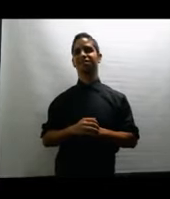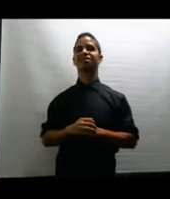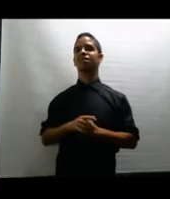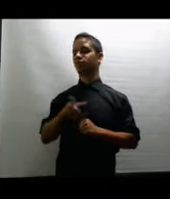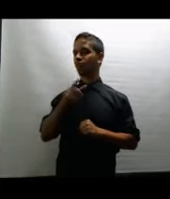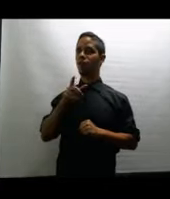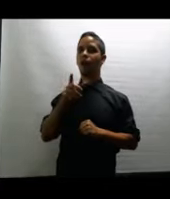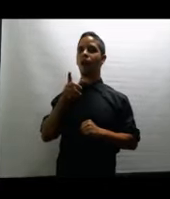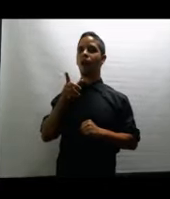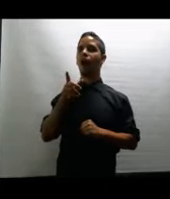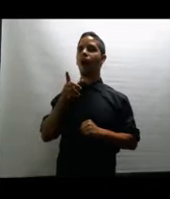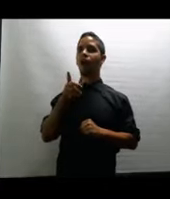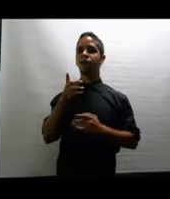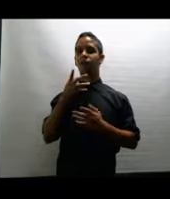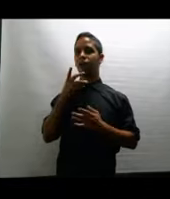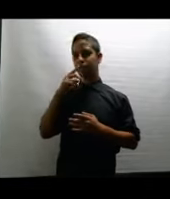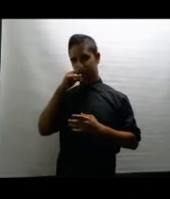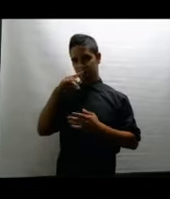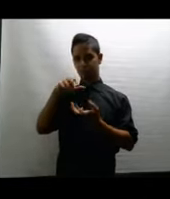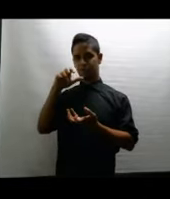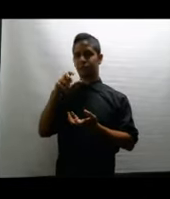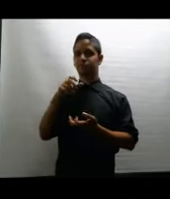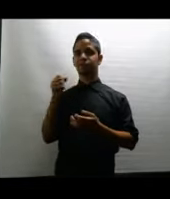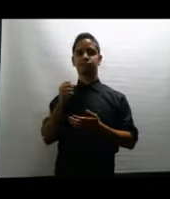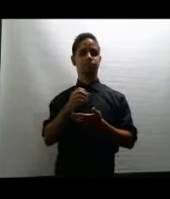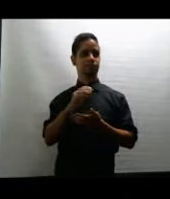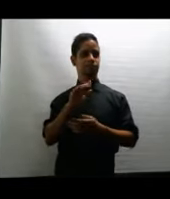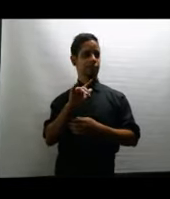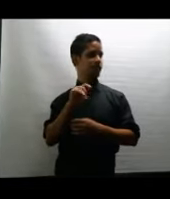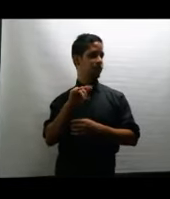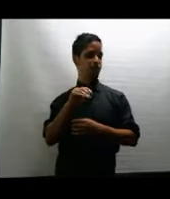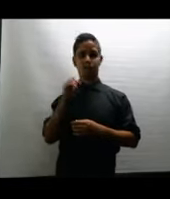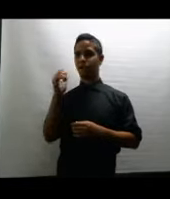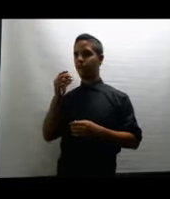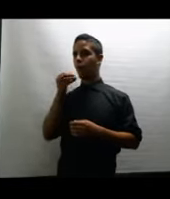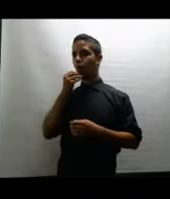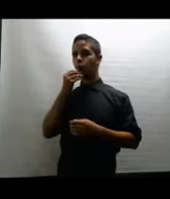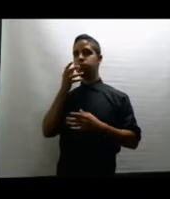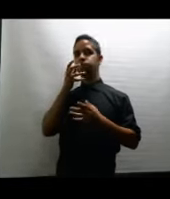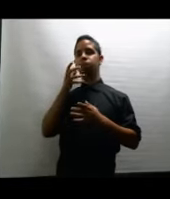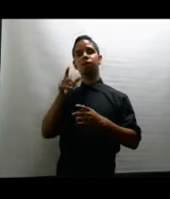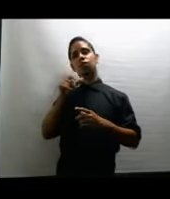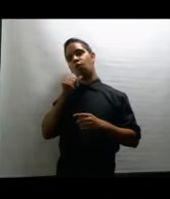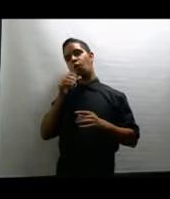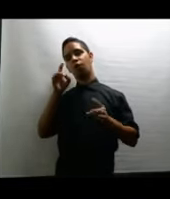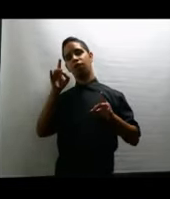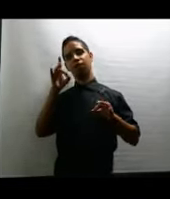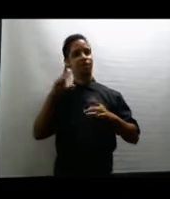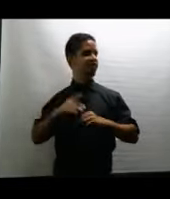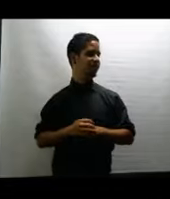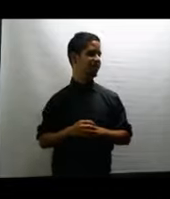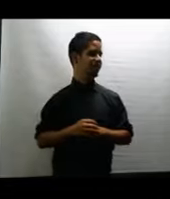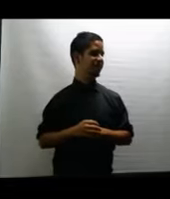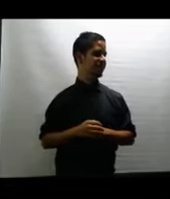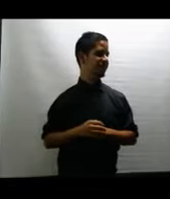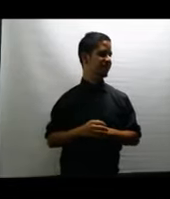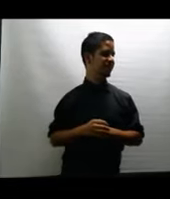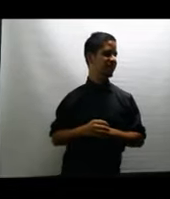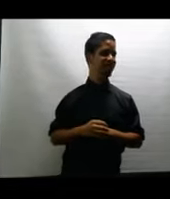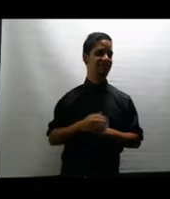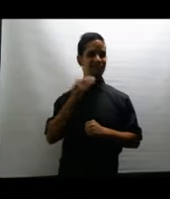de bicarbonato para que no tome lo que es. No vuelve. No vuelve con una crayola. Qué poca vergüenza. No, te van a dar niños